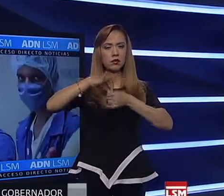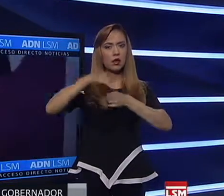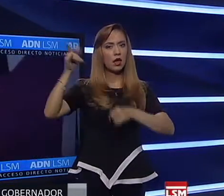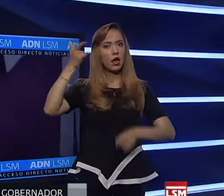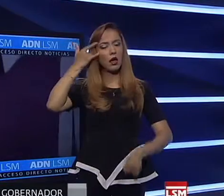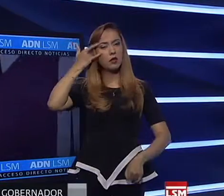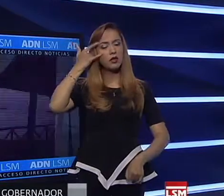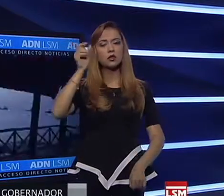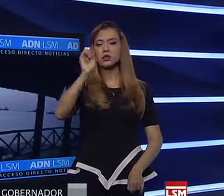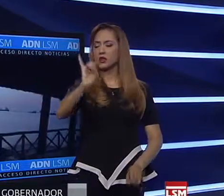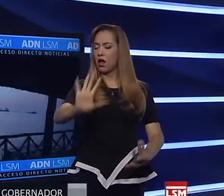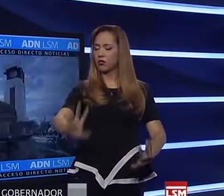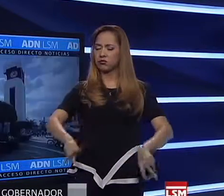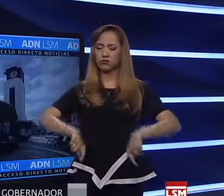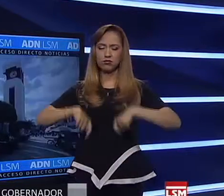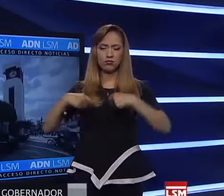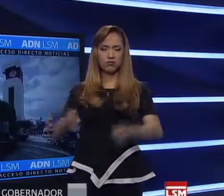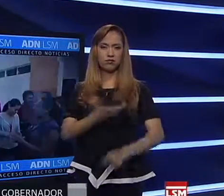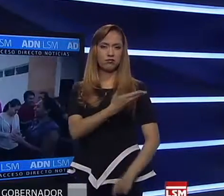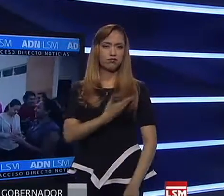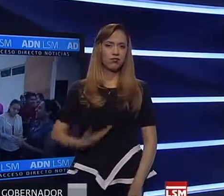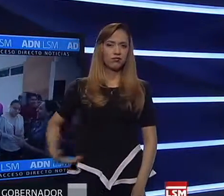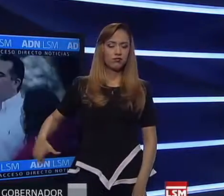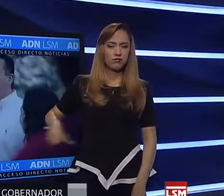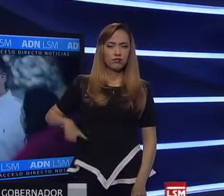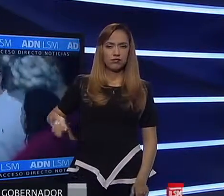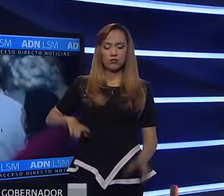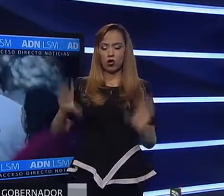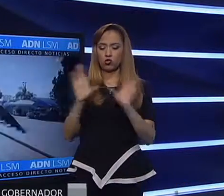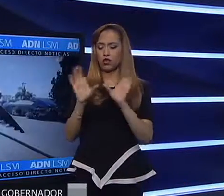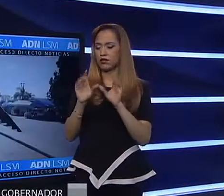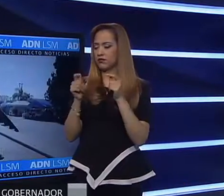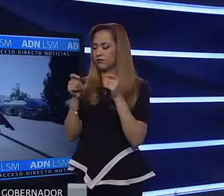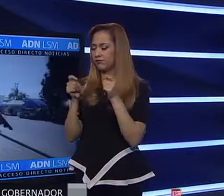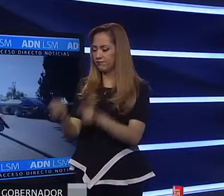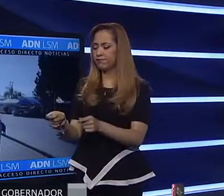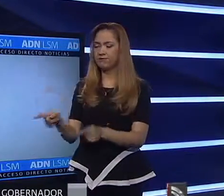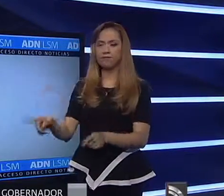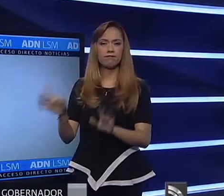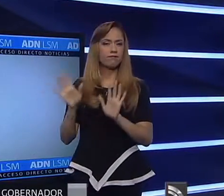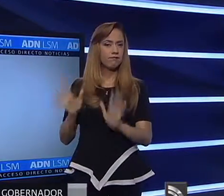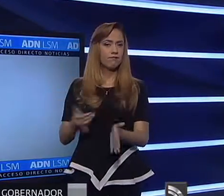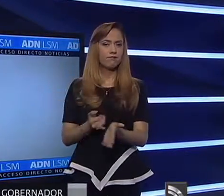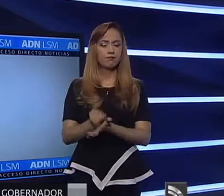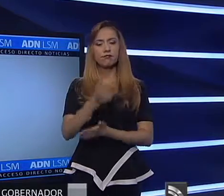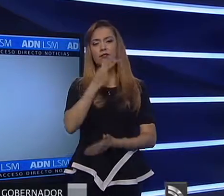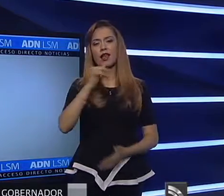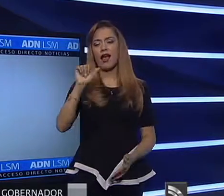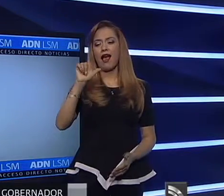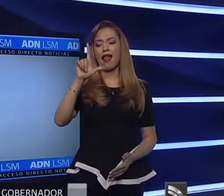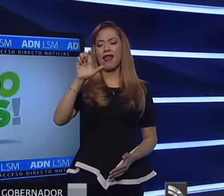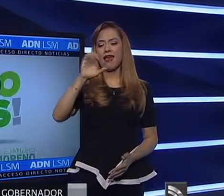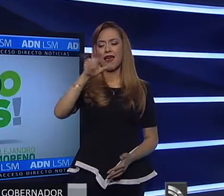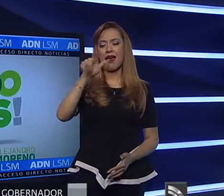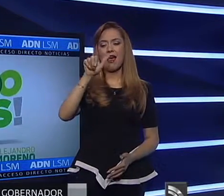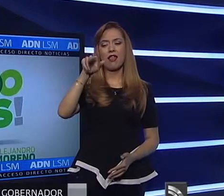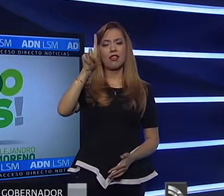de gobernador de ese estado y la entrega de la constancia de mayoría en favor de Alejandro Moreno Cárdenas, postulado